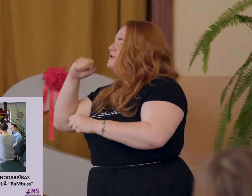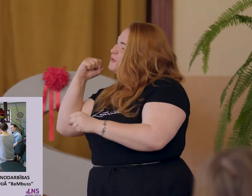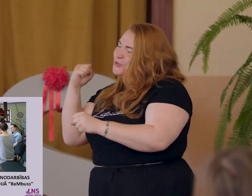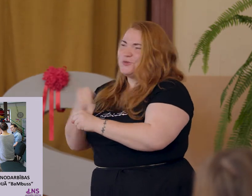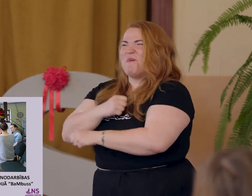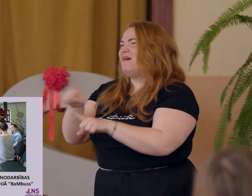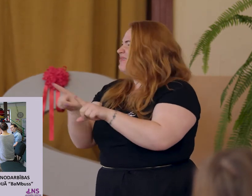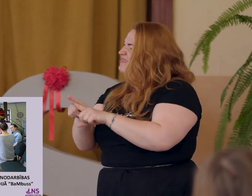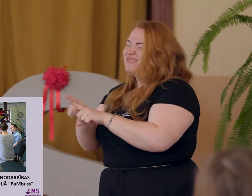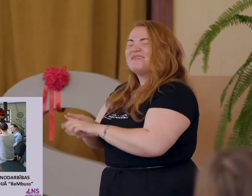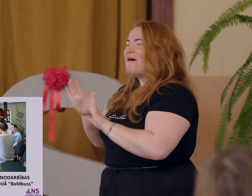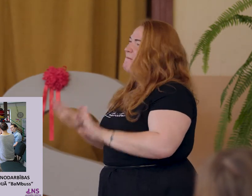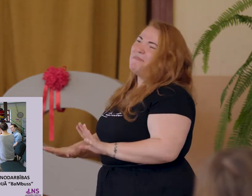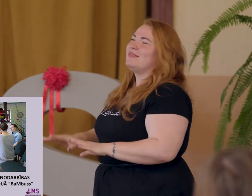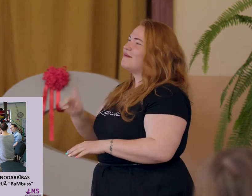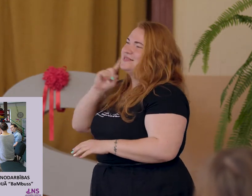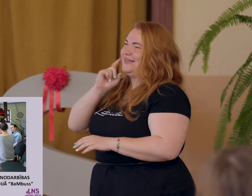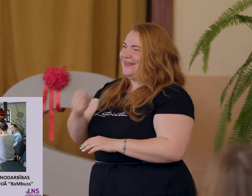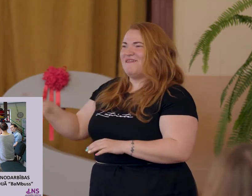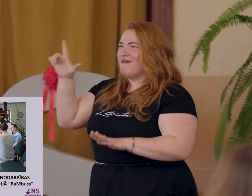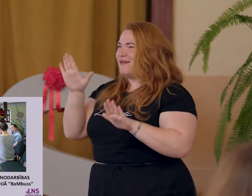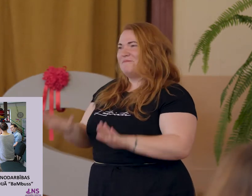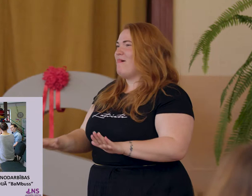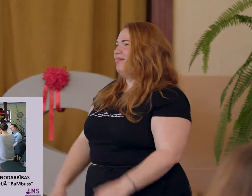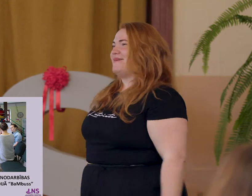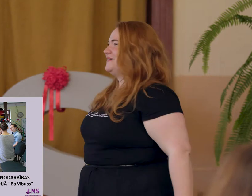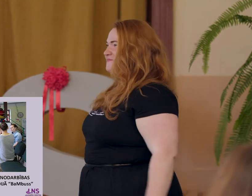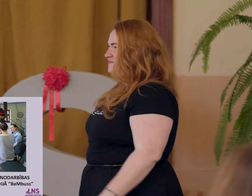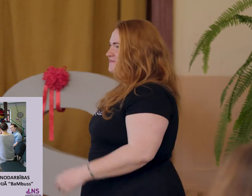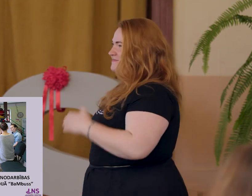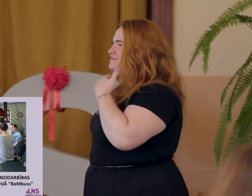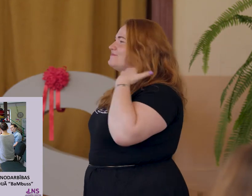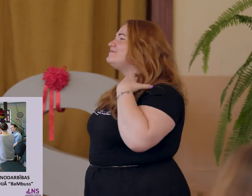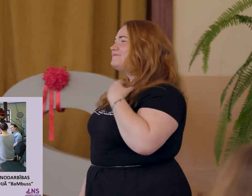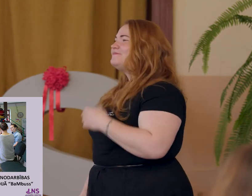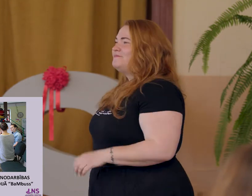integrētos, bet nu, tomēr ir tā, ka paliek, ka nedzirdīgie paliek nu, tā kā